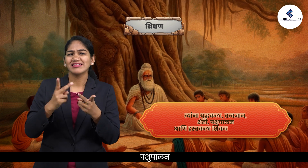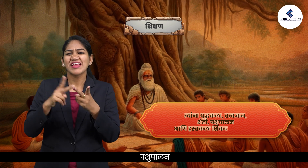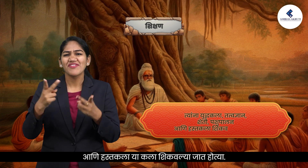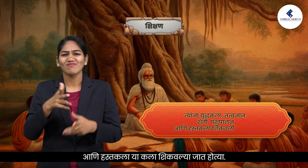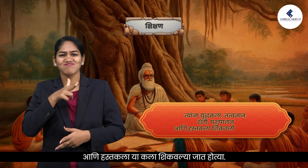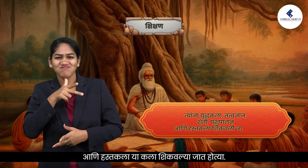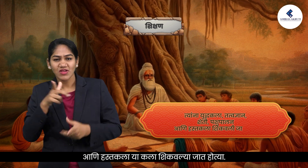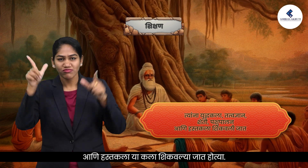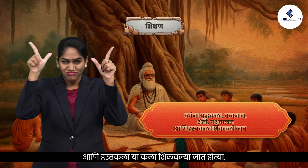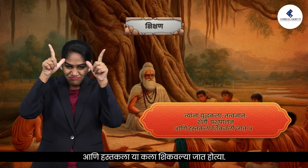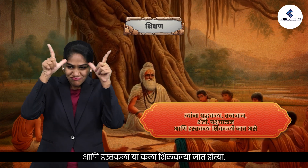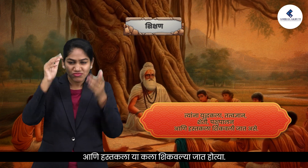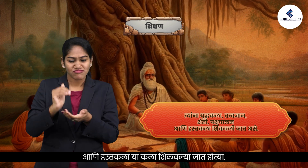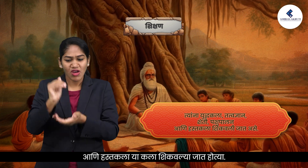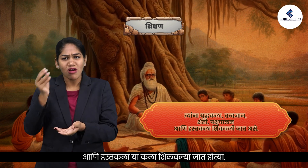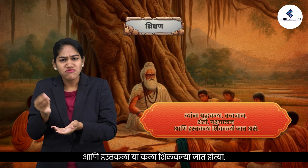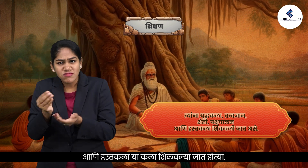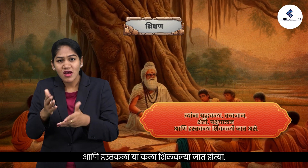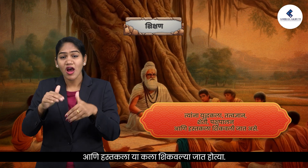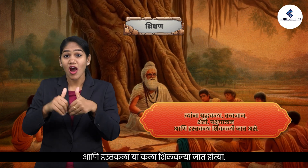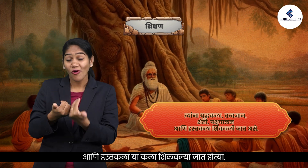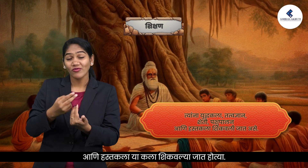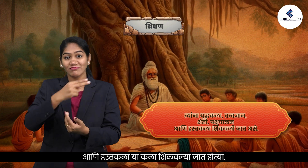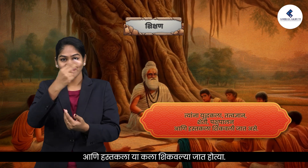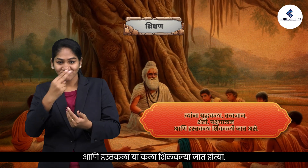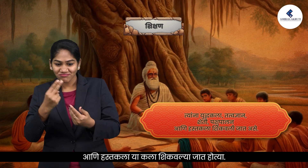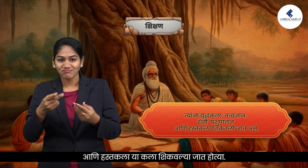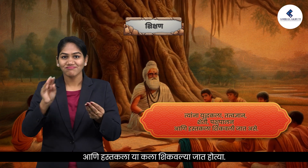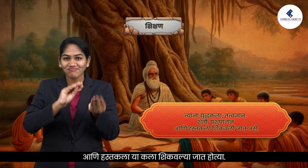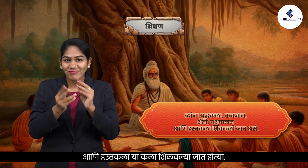पशुपालन आणि हस्तकला या कला शिकवल्या जात होत्या.